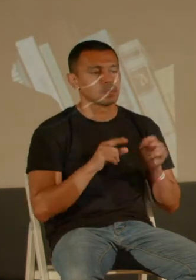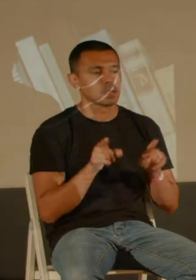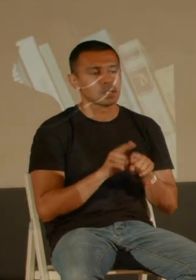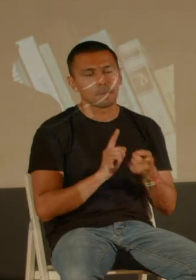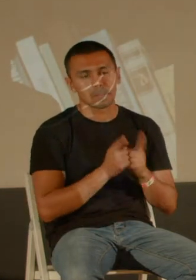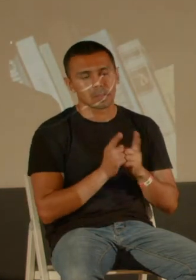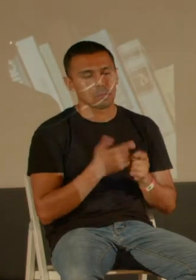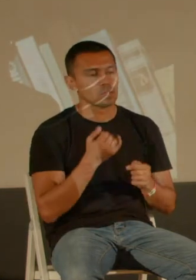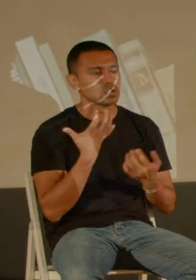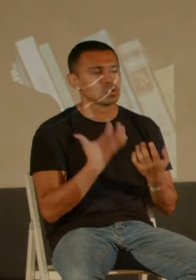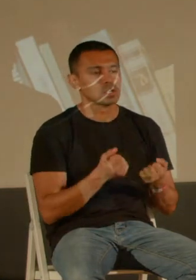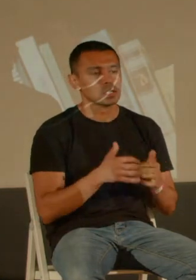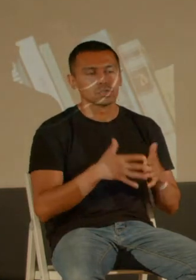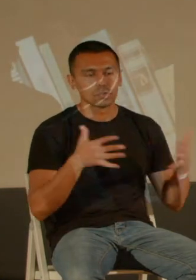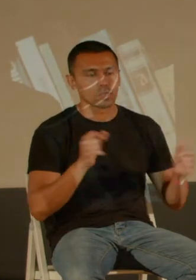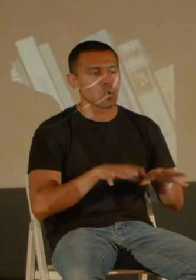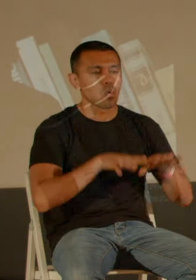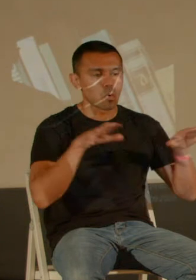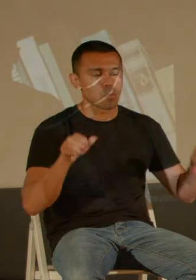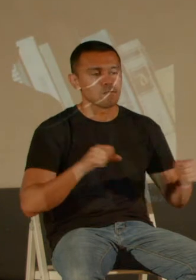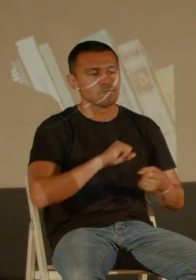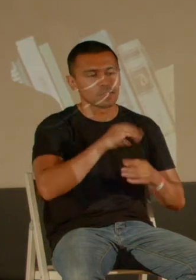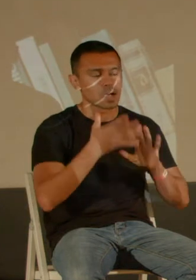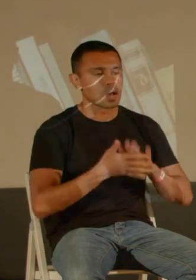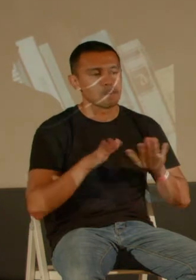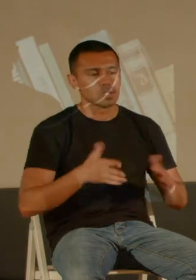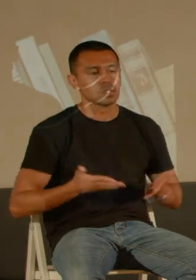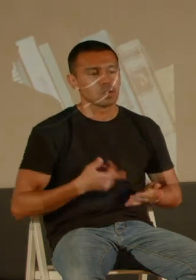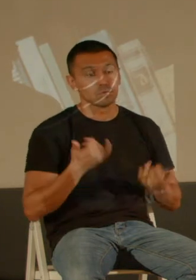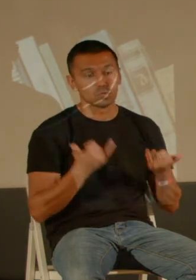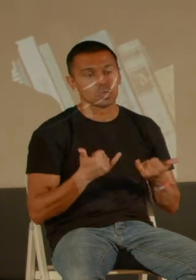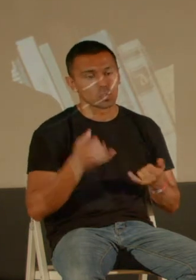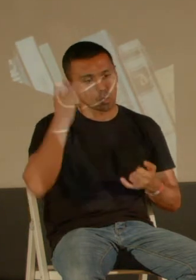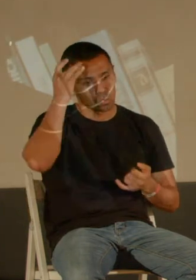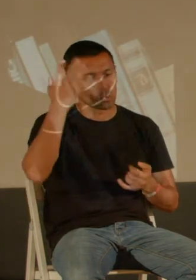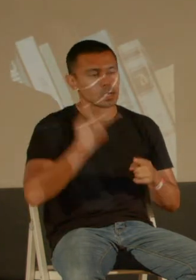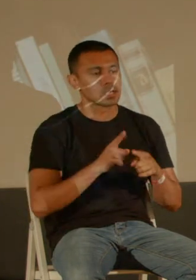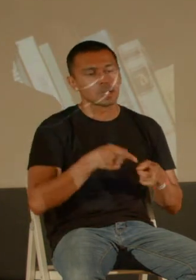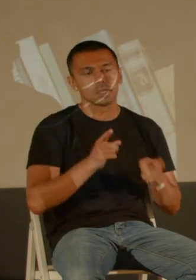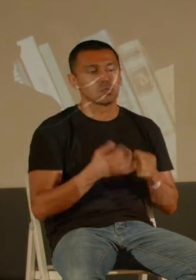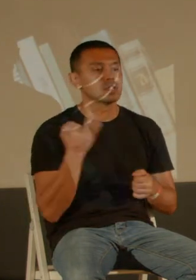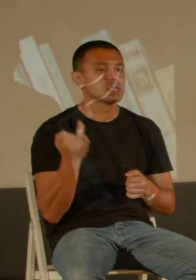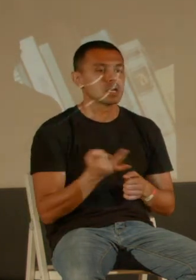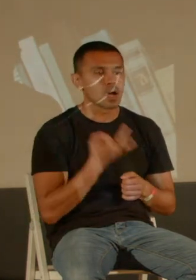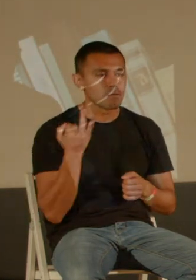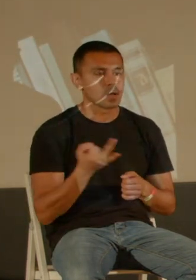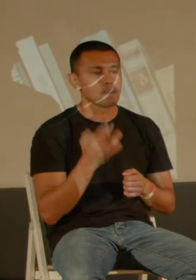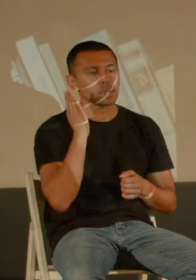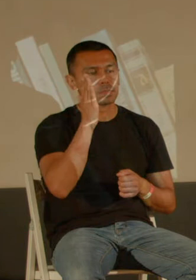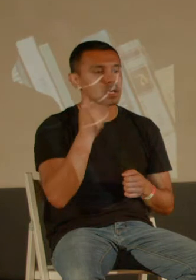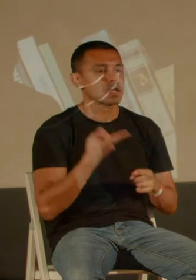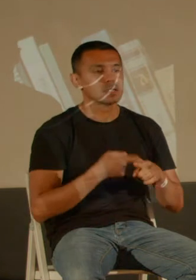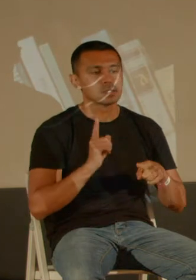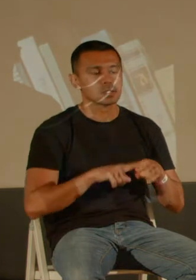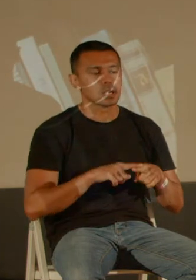так само перекладемо, бо вона ще ширша, вона охоплює взагалі місце жінки в сучасній культурі. І це дійсно цікава перспектива, як і